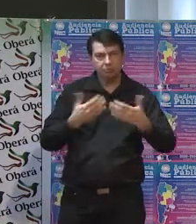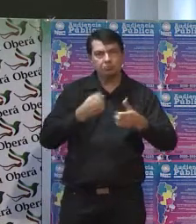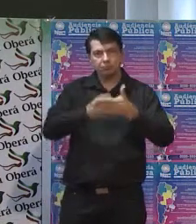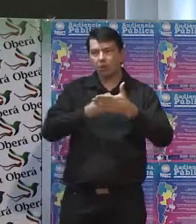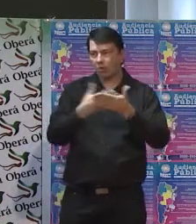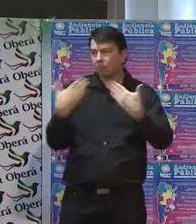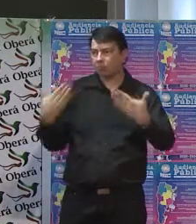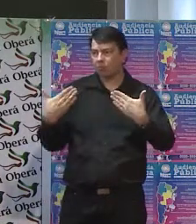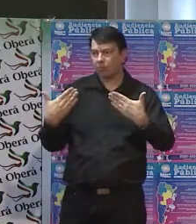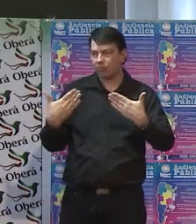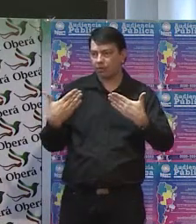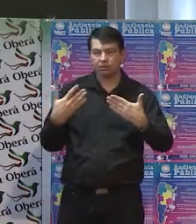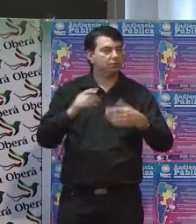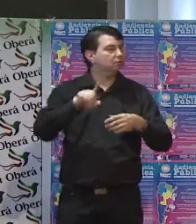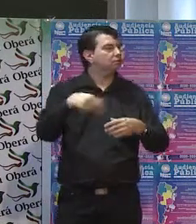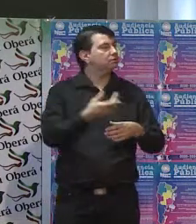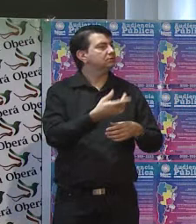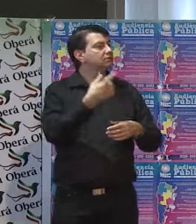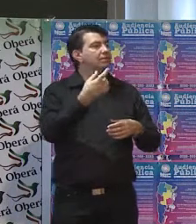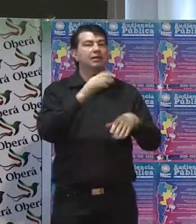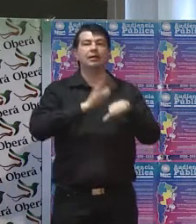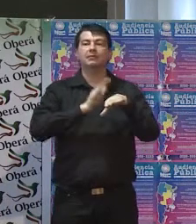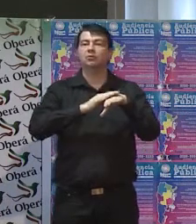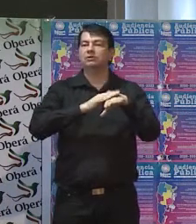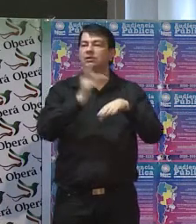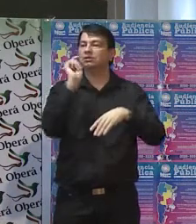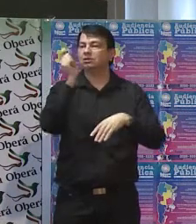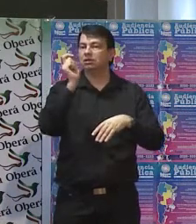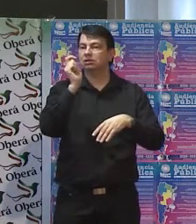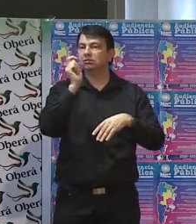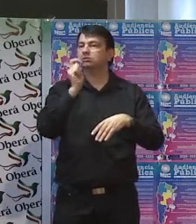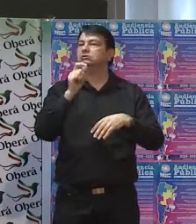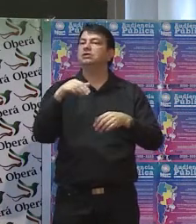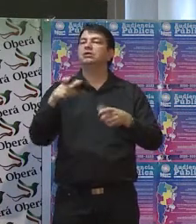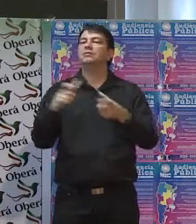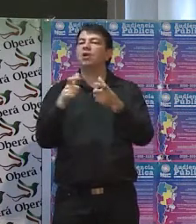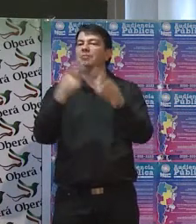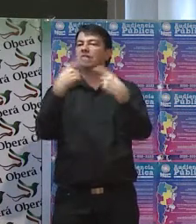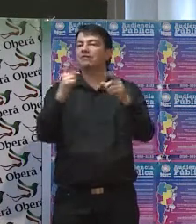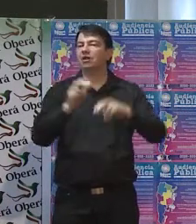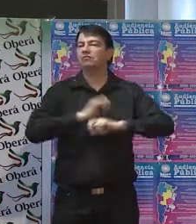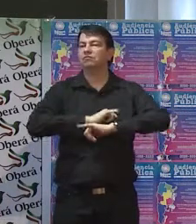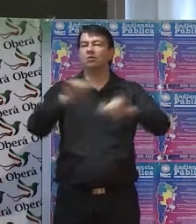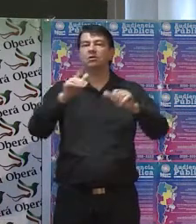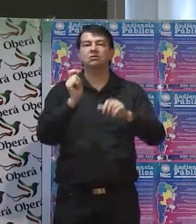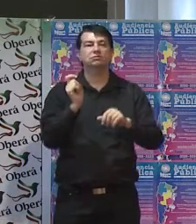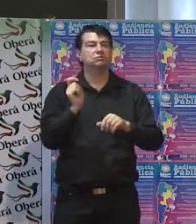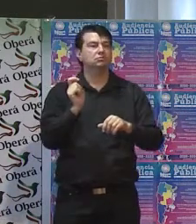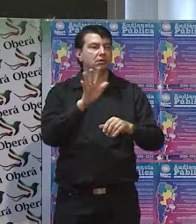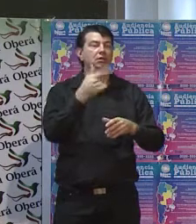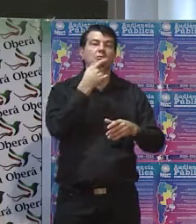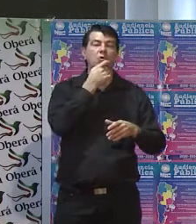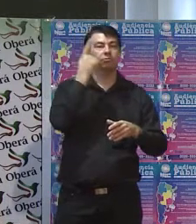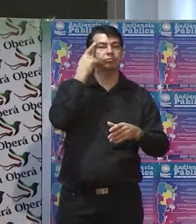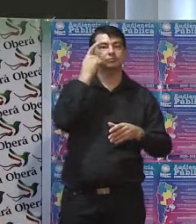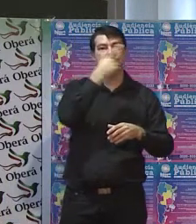tomar. Y también, ¿quiénes son los encargados de transmitir los diferentes tipos de programas? Con esto queremos